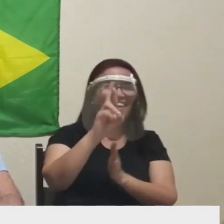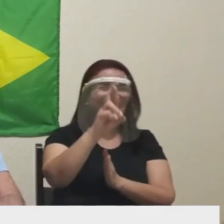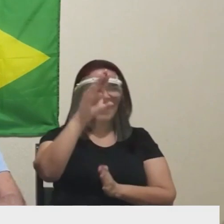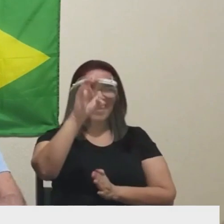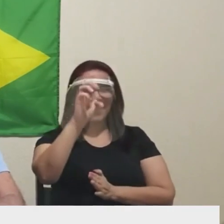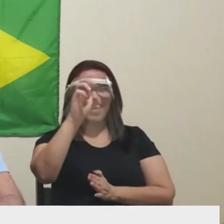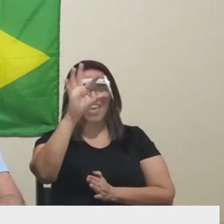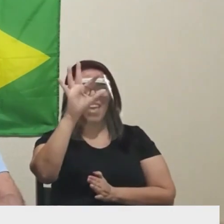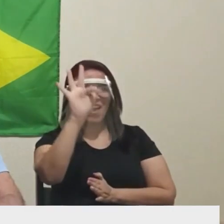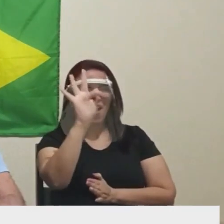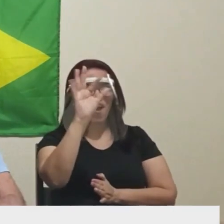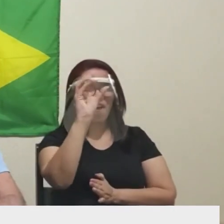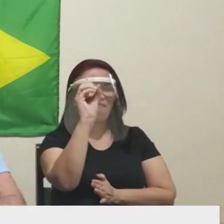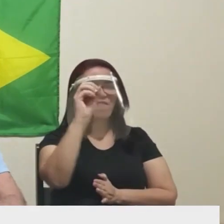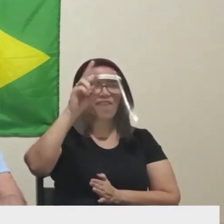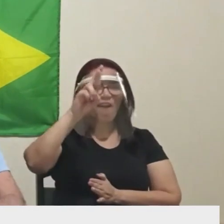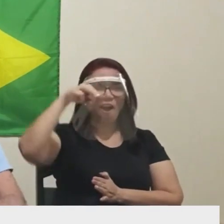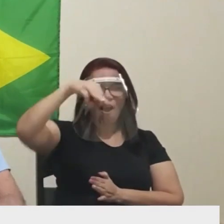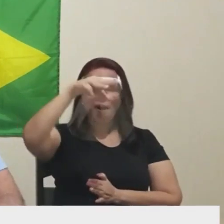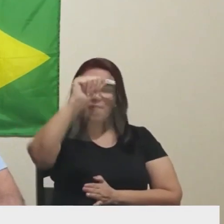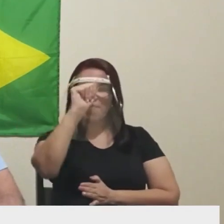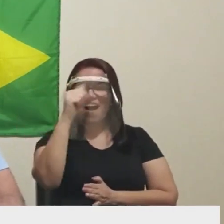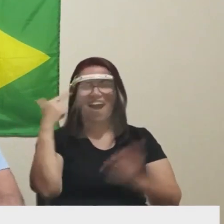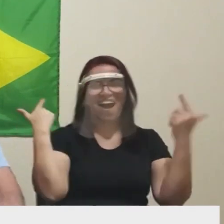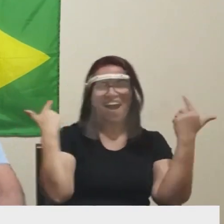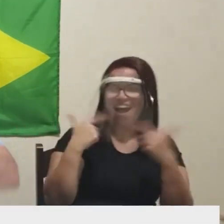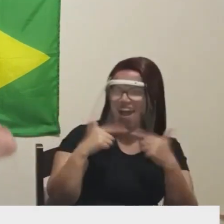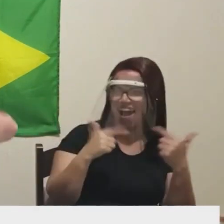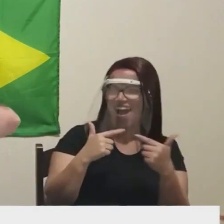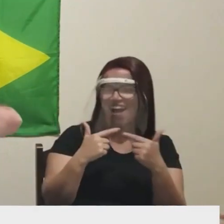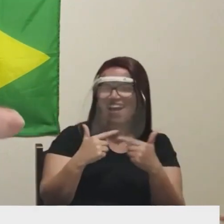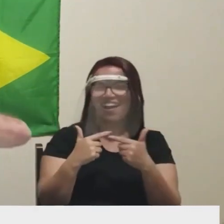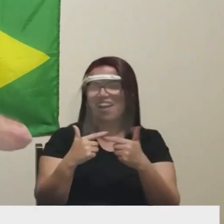a reforma administrativa. Vou até matar o bicho aqui.